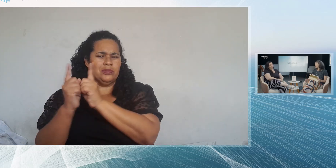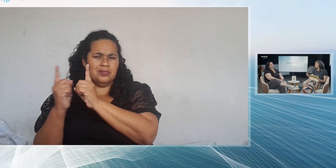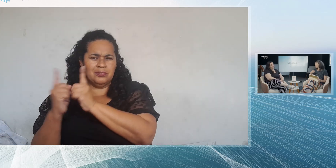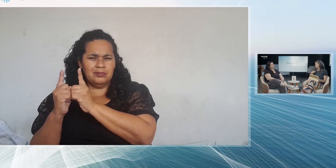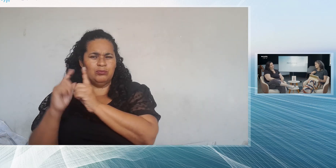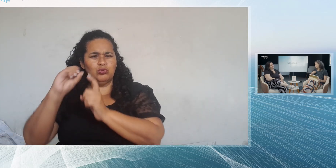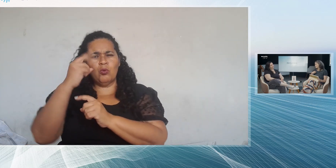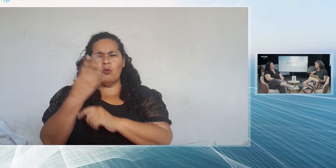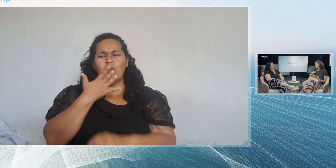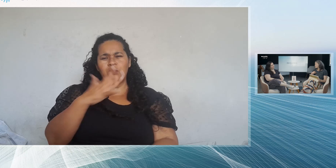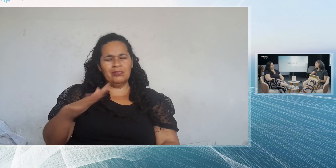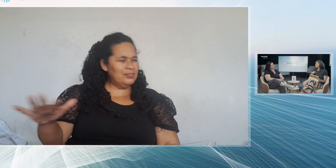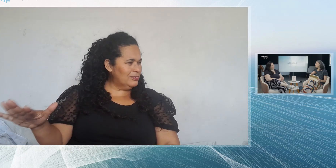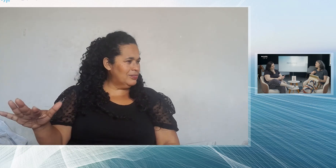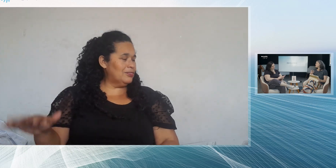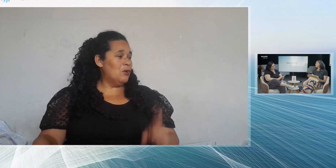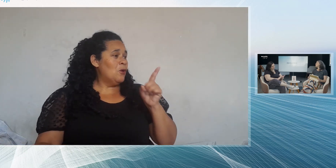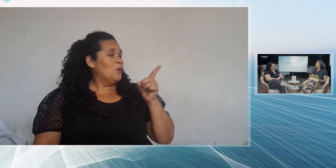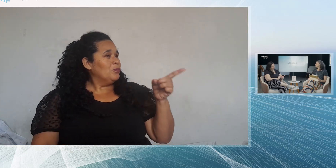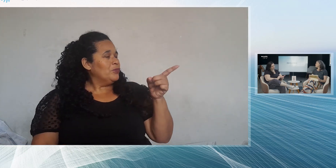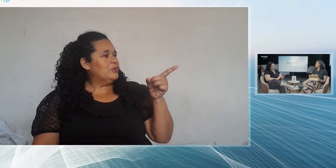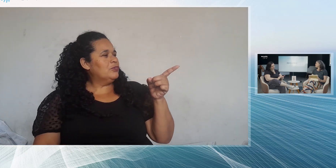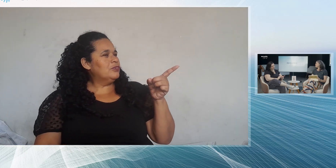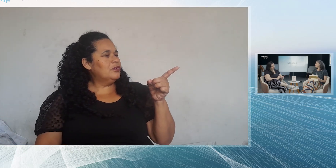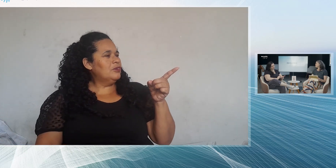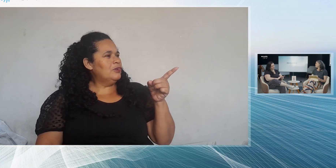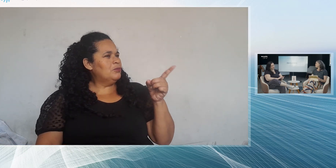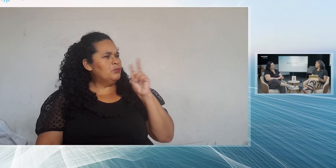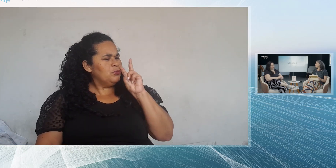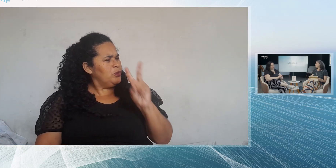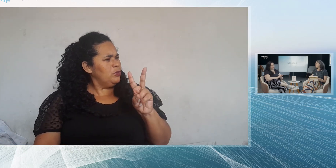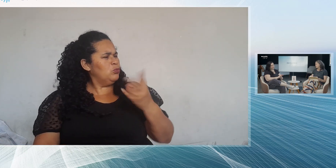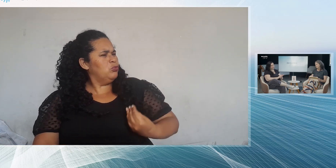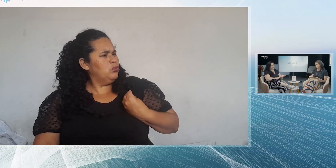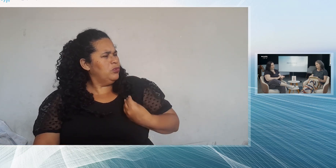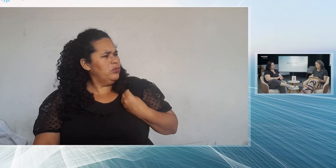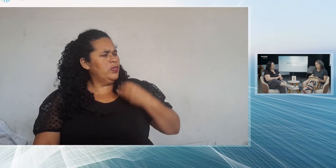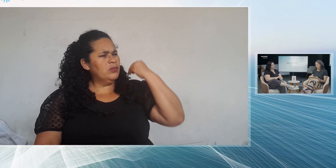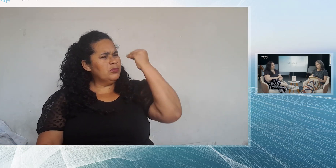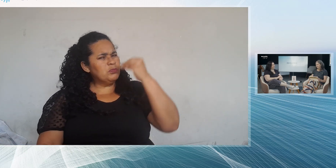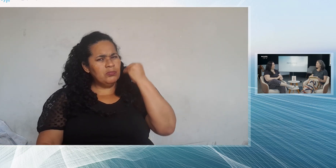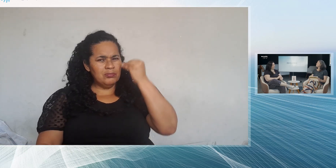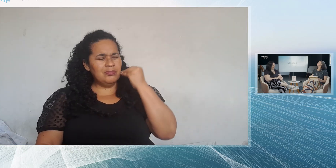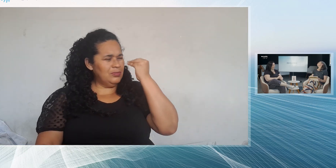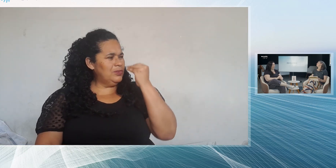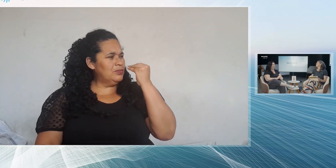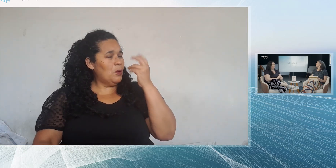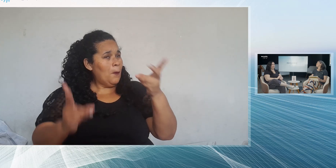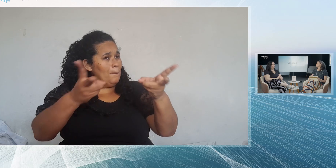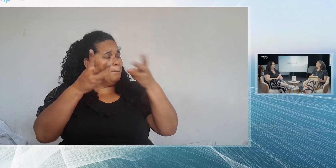né? Algum que assim mexeu com você, né? Uhum. No geral, todas as nossas avaliações mexem,